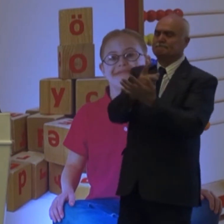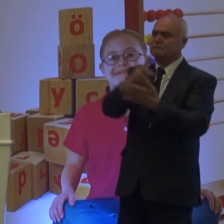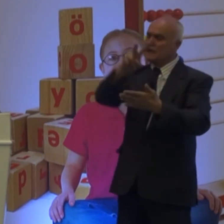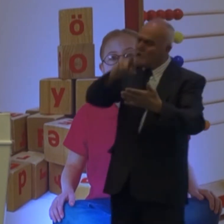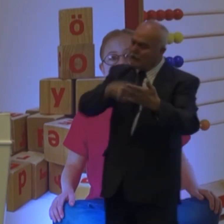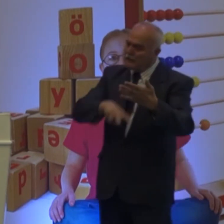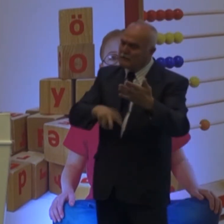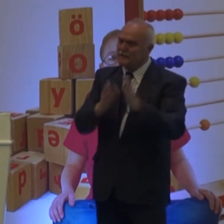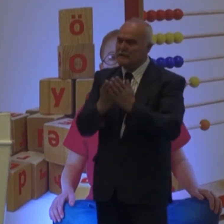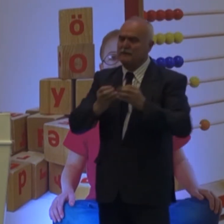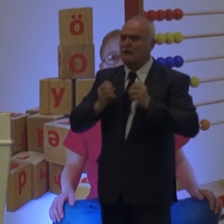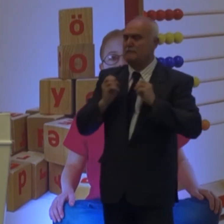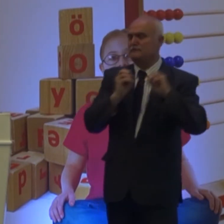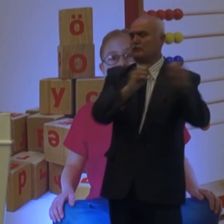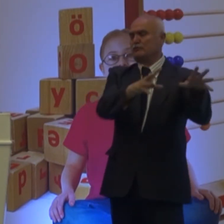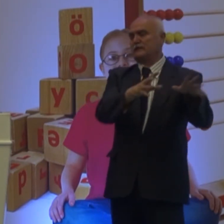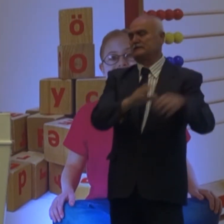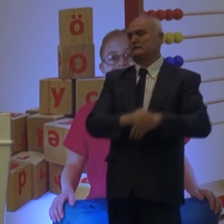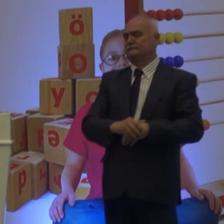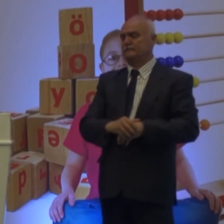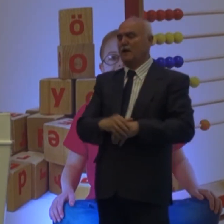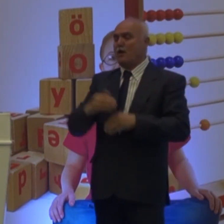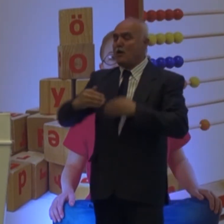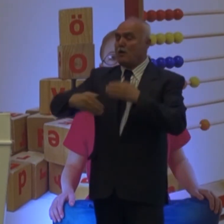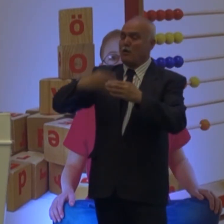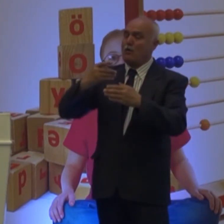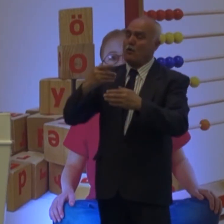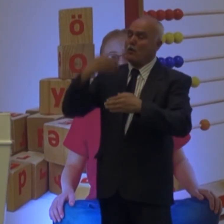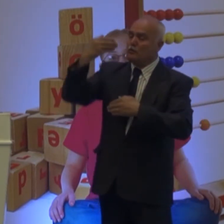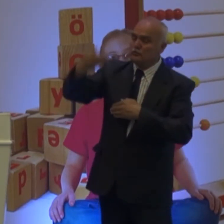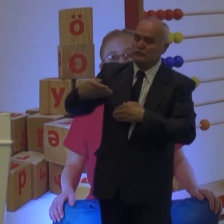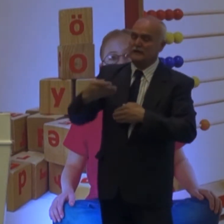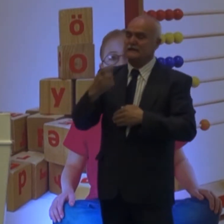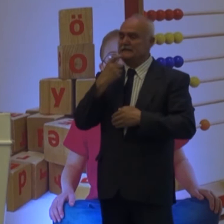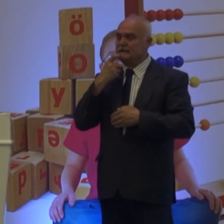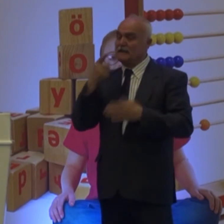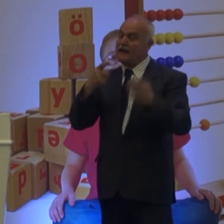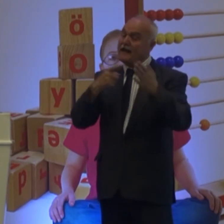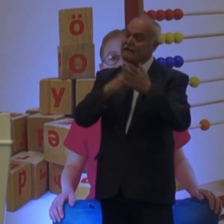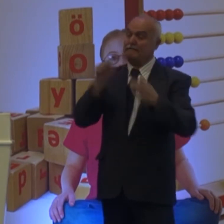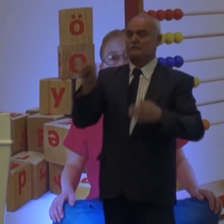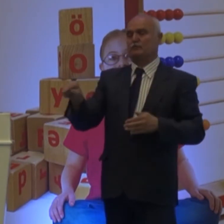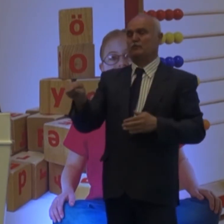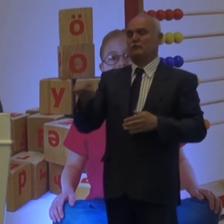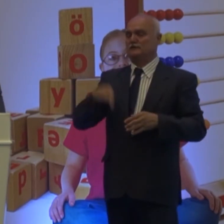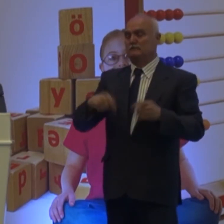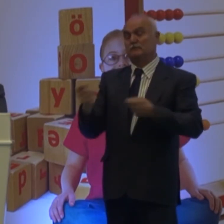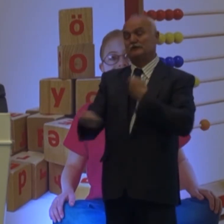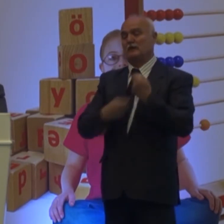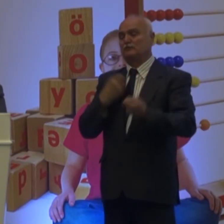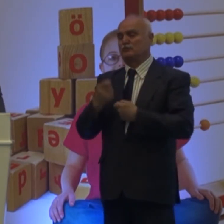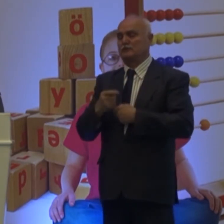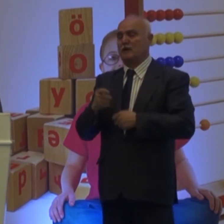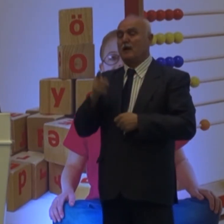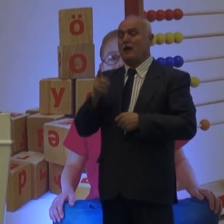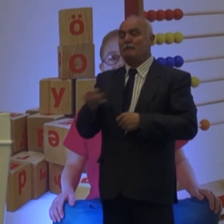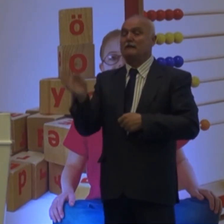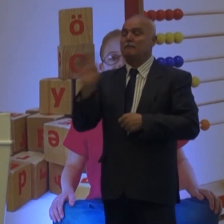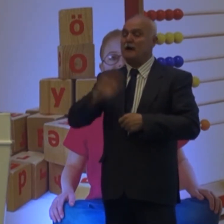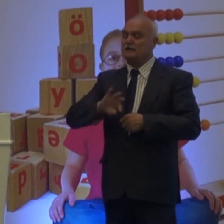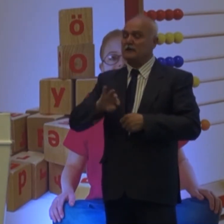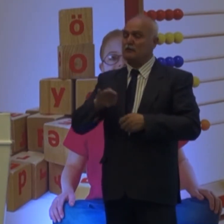kılavuzlarıyla birlikte göndermek olacak. Önümüzdeki yılki hedefimiz bu. Şimdi buna çalışıyoruz. Bir başka